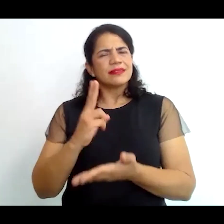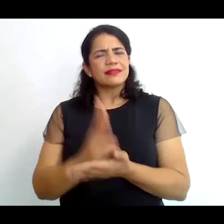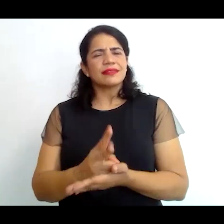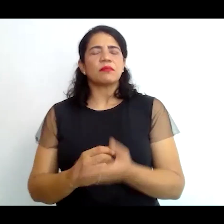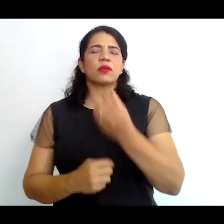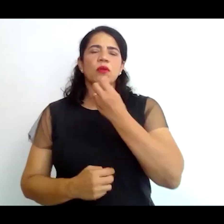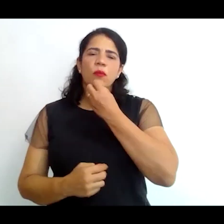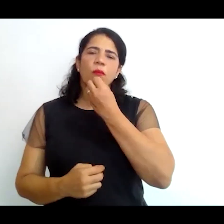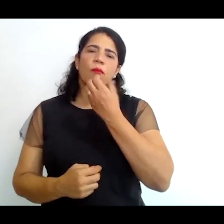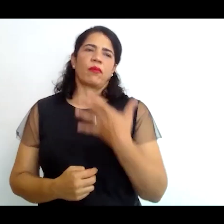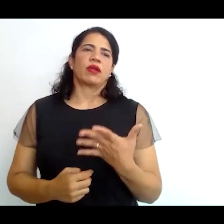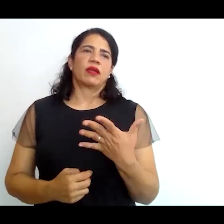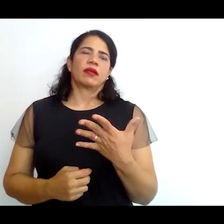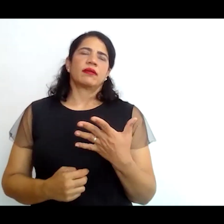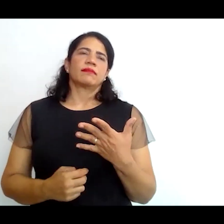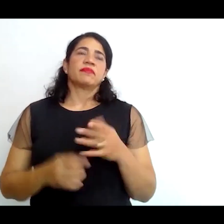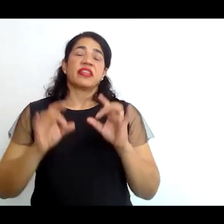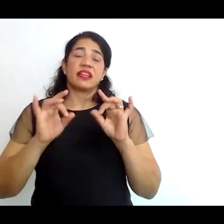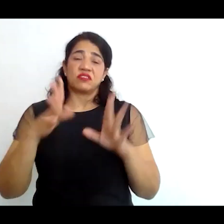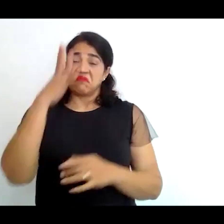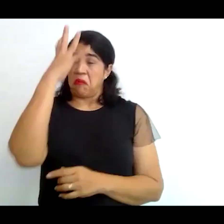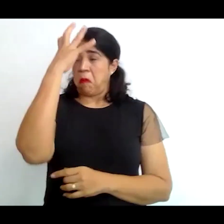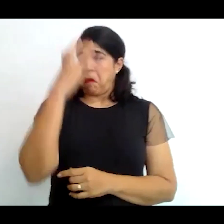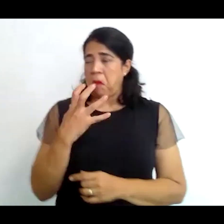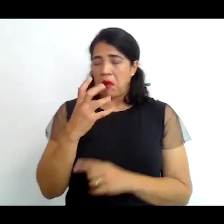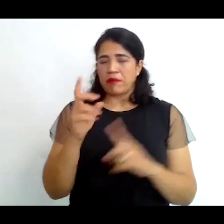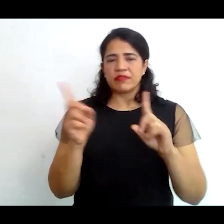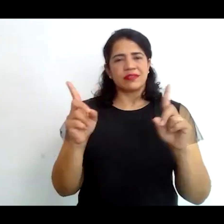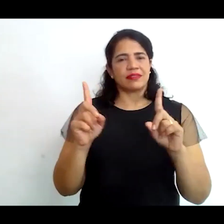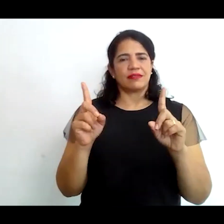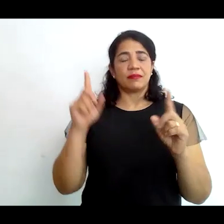vamos não abusar da nossa autoridade.